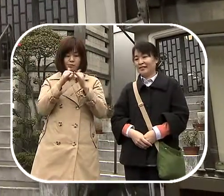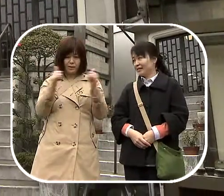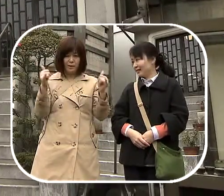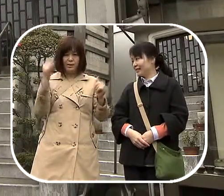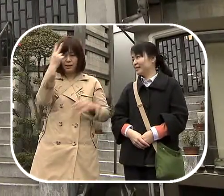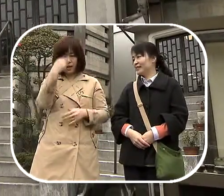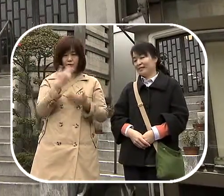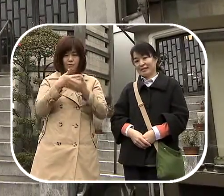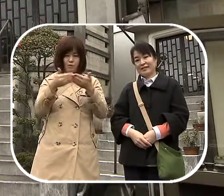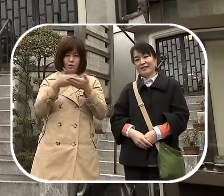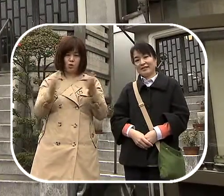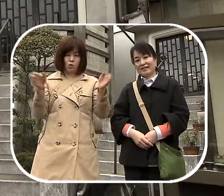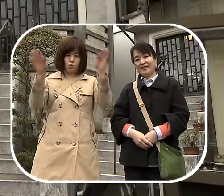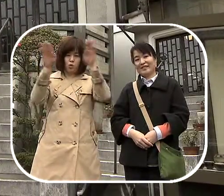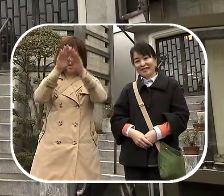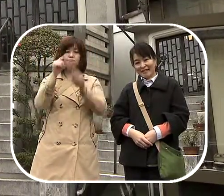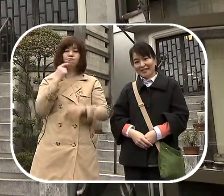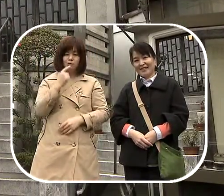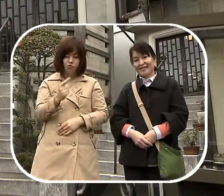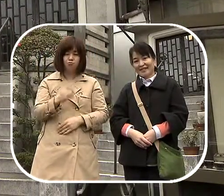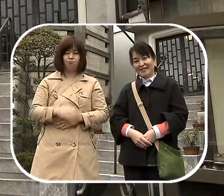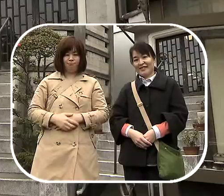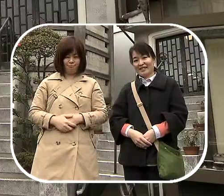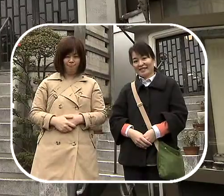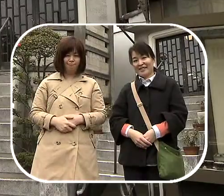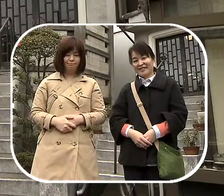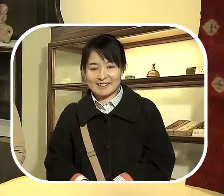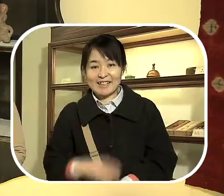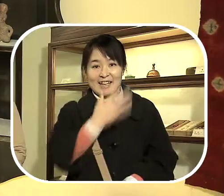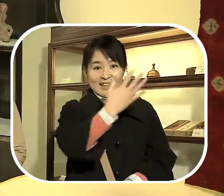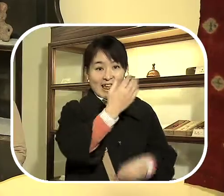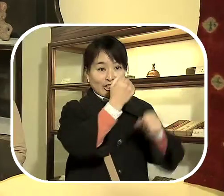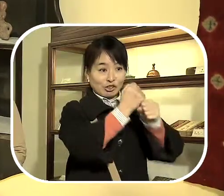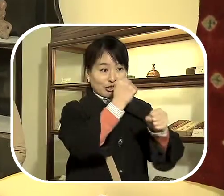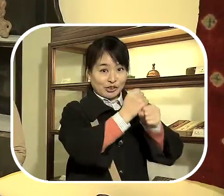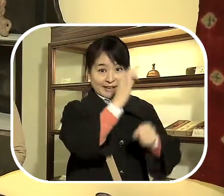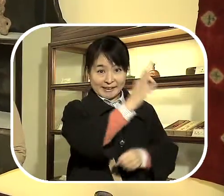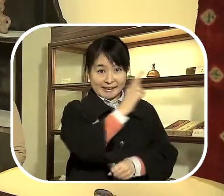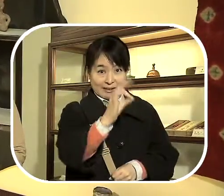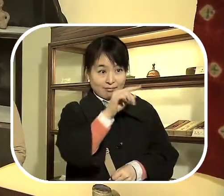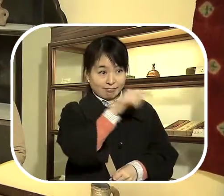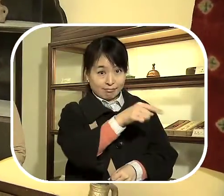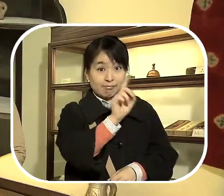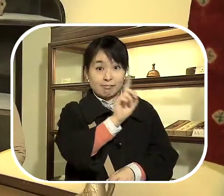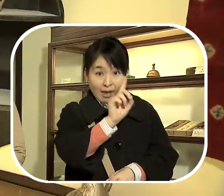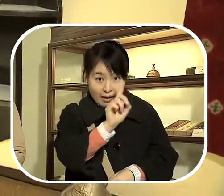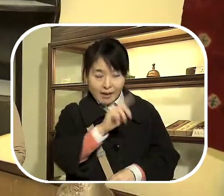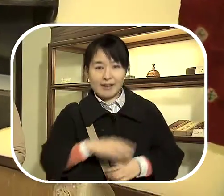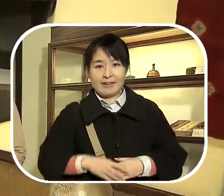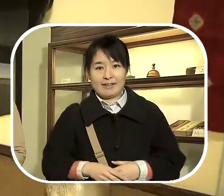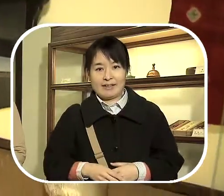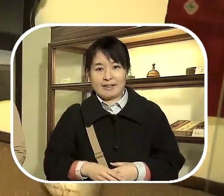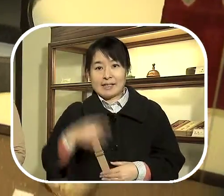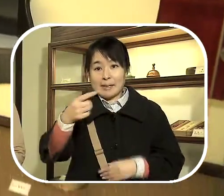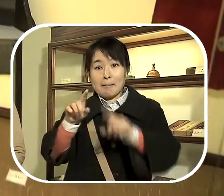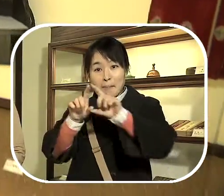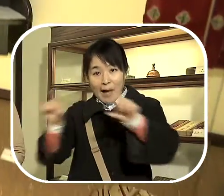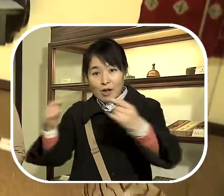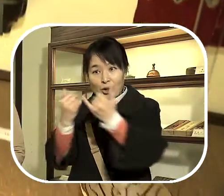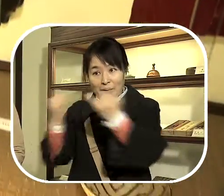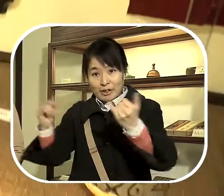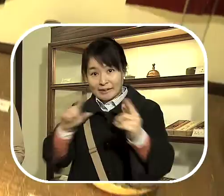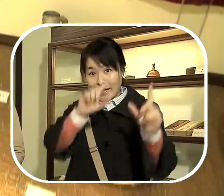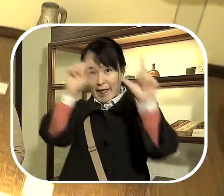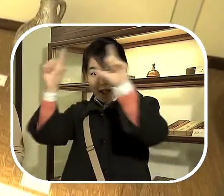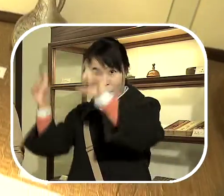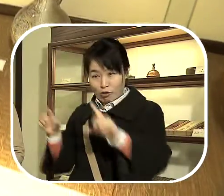鳥取民芸美術館です。 城壁の衣装蔵を改装した建物。 民芸品とは、 西山さ